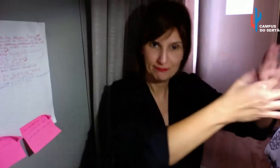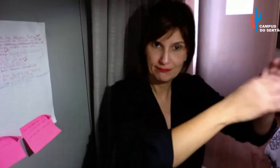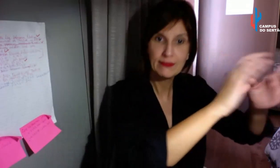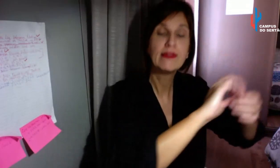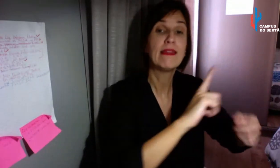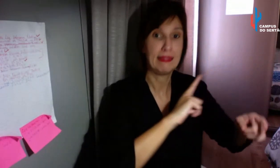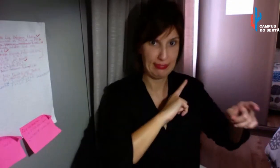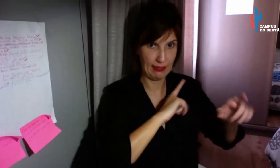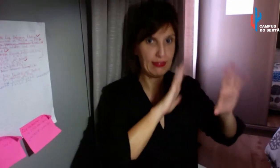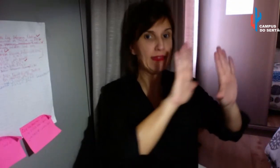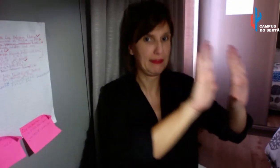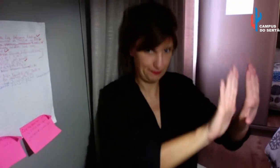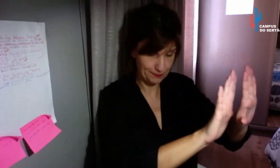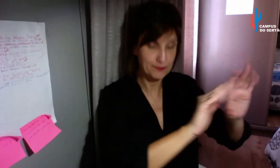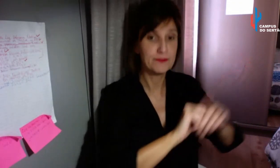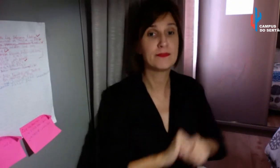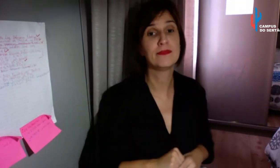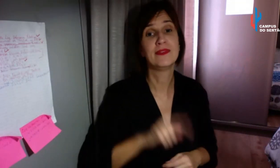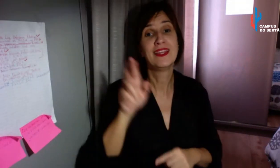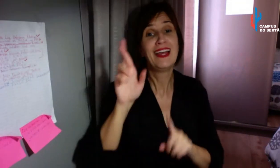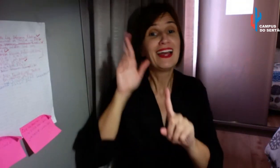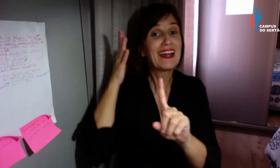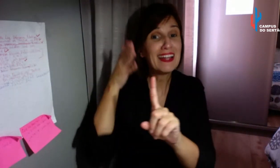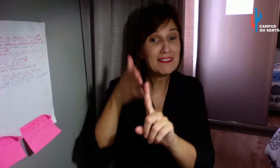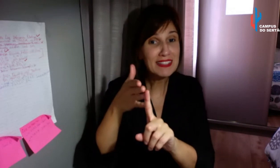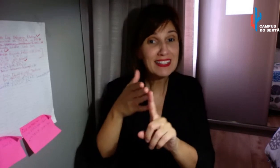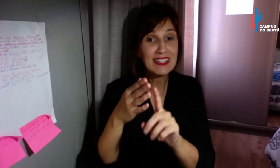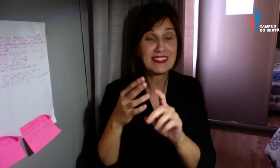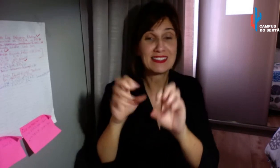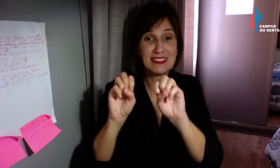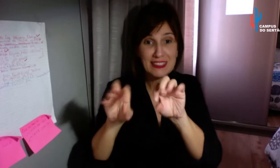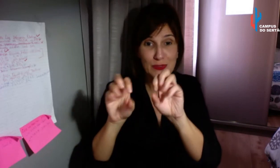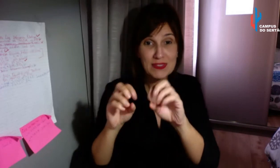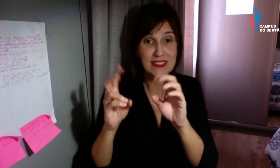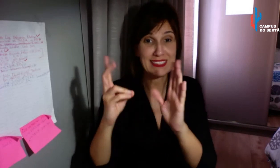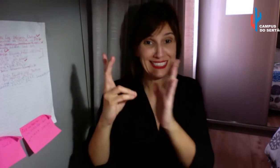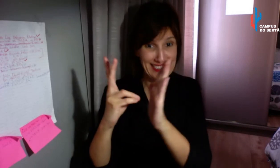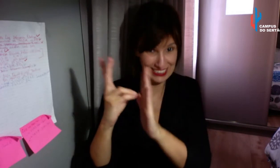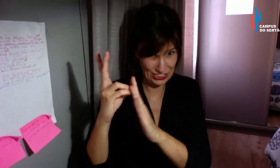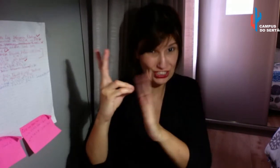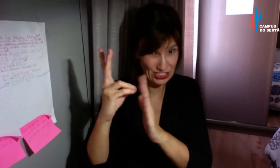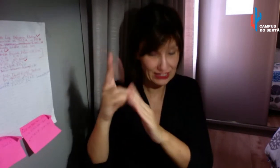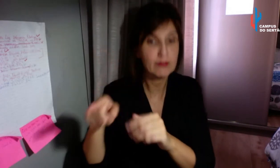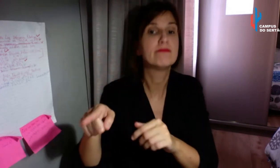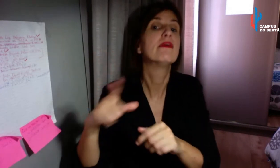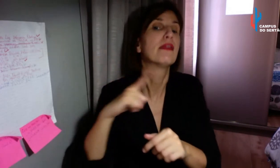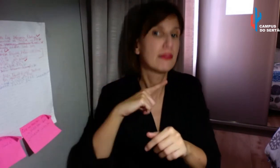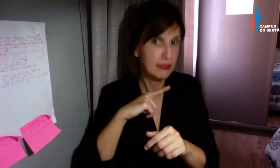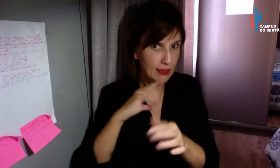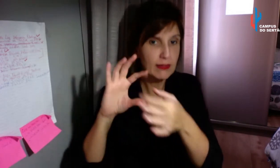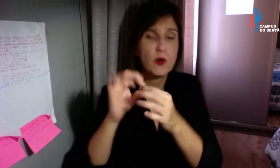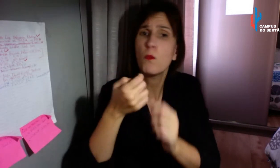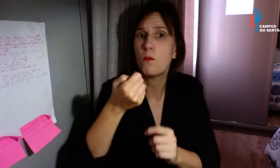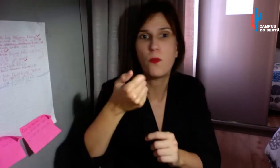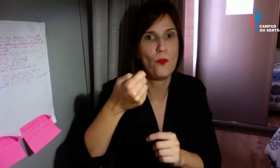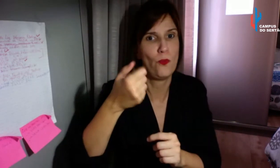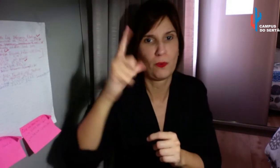diversas disciplinas, ciências, matemática, etc. Os referenciais de ensino para as